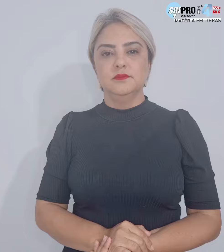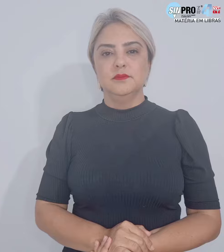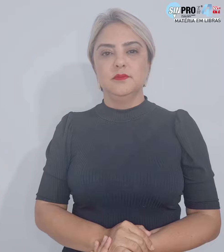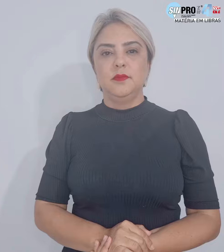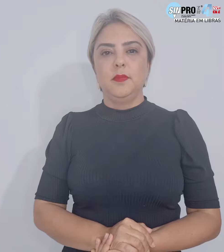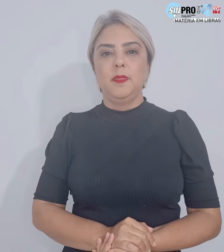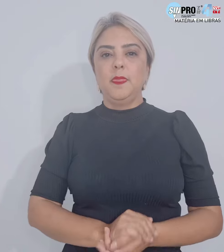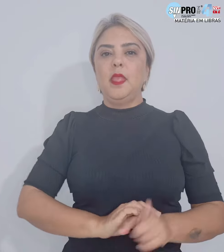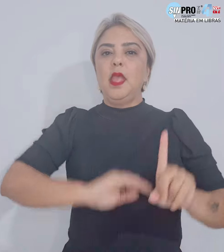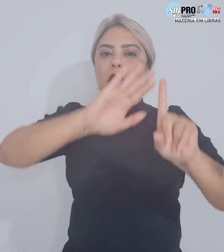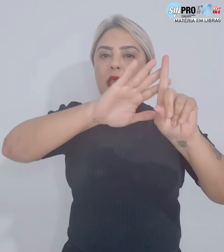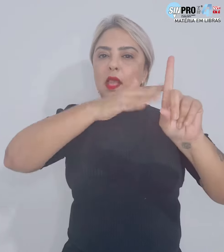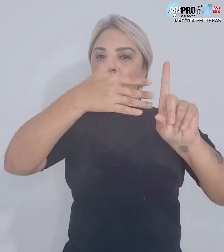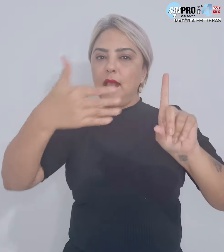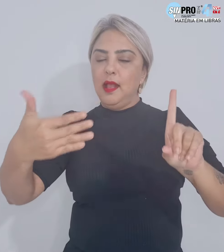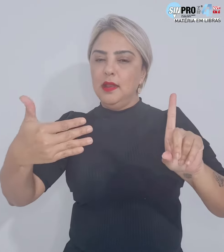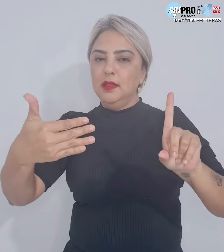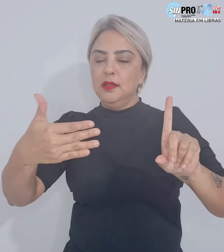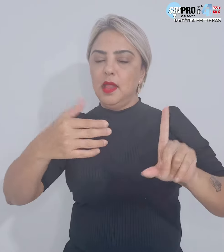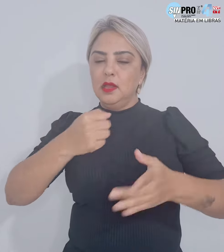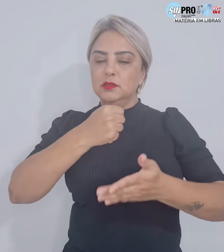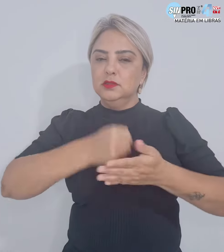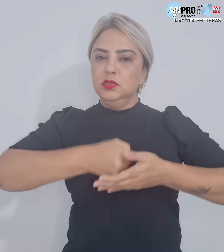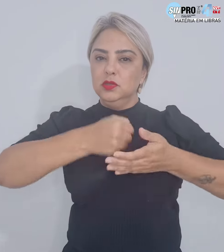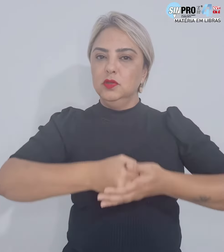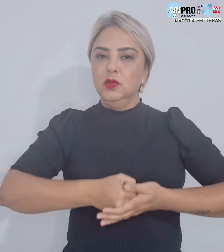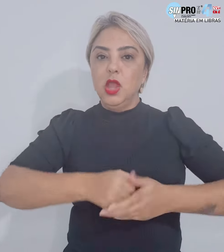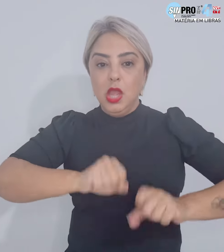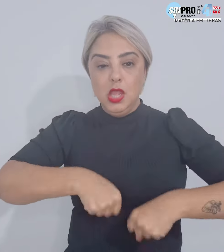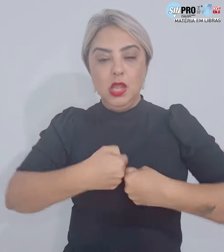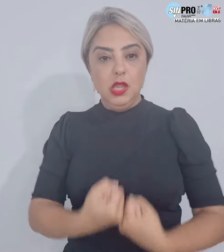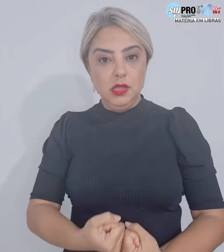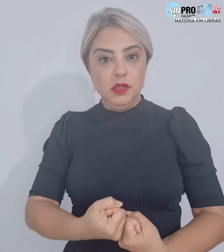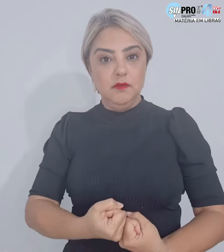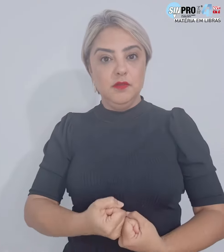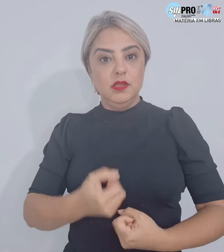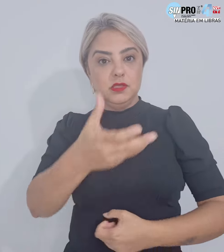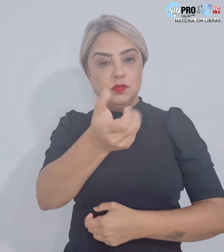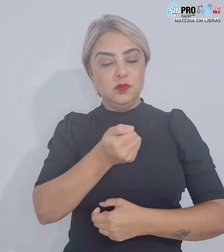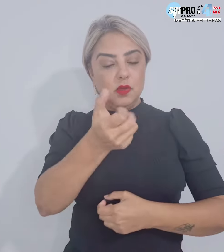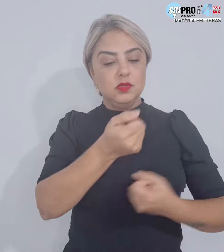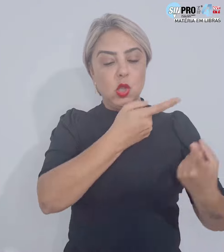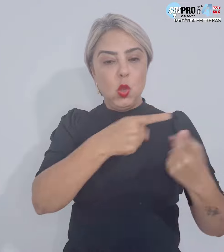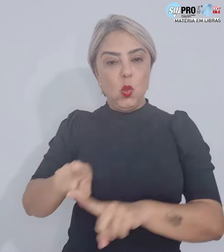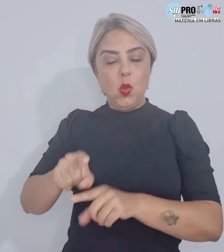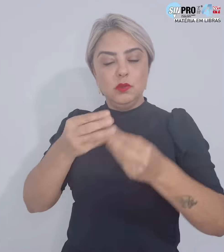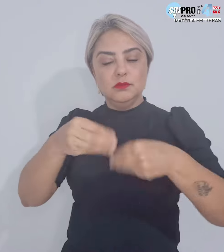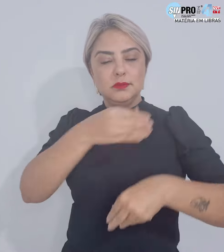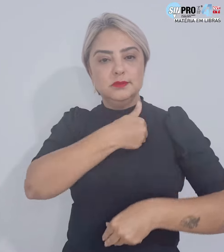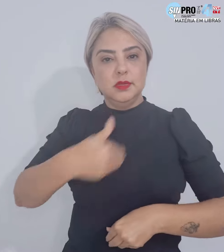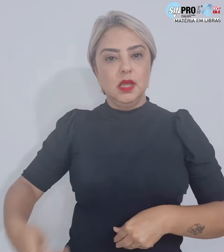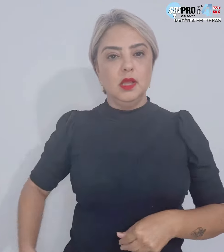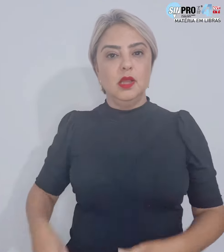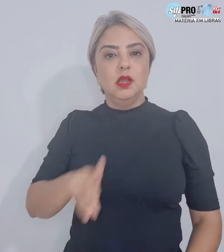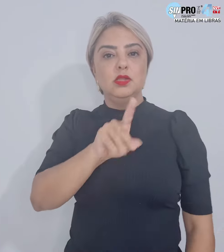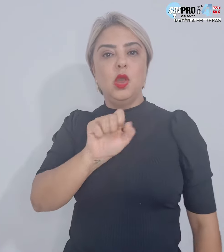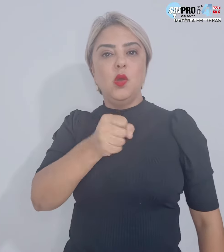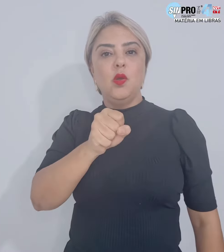Calendário de luta em defesa do auxílio e contra o desmonte do Estado. 8 de março,